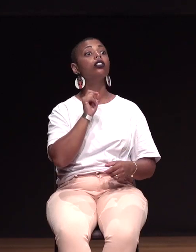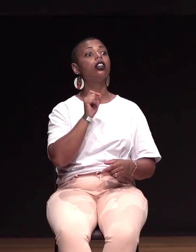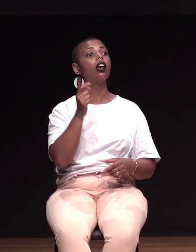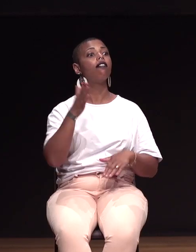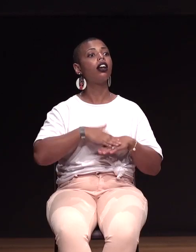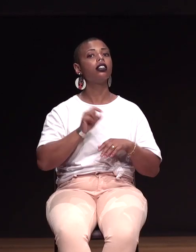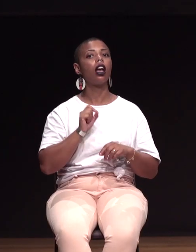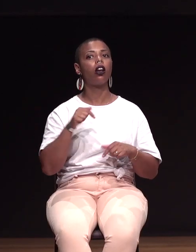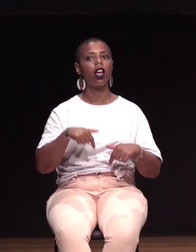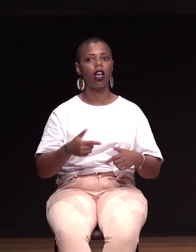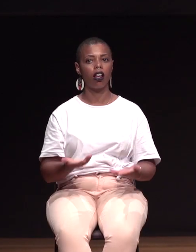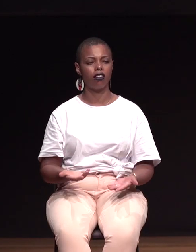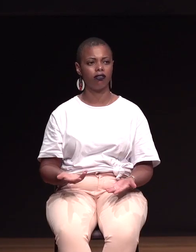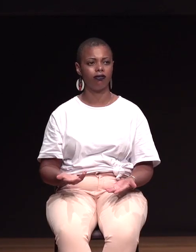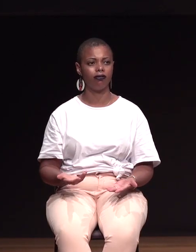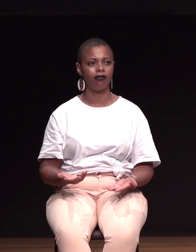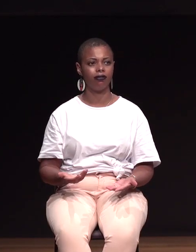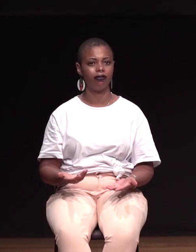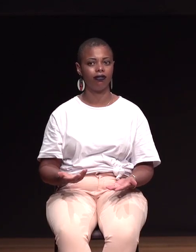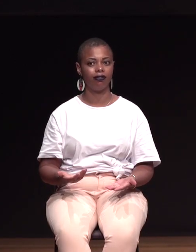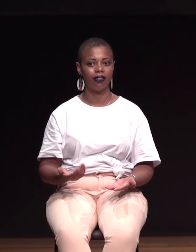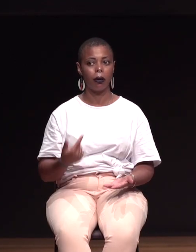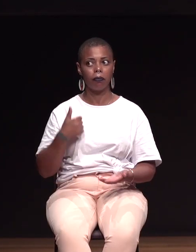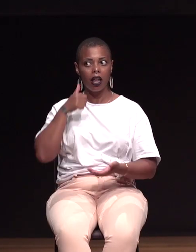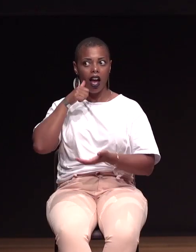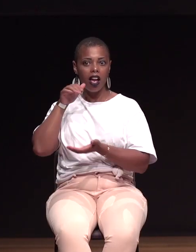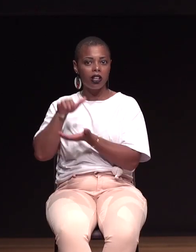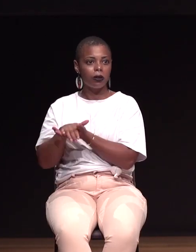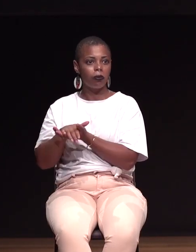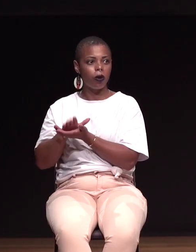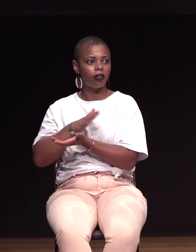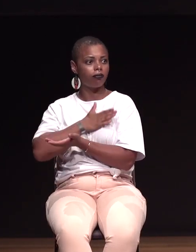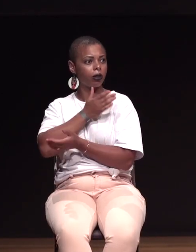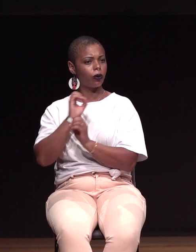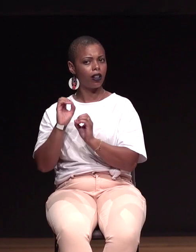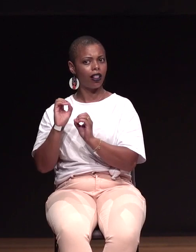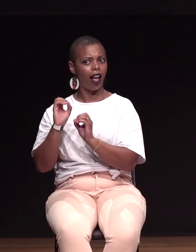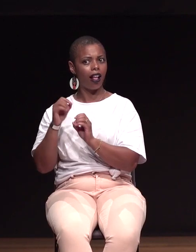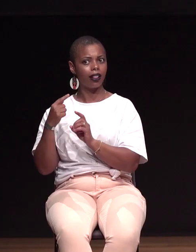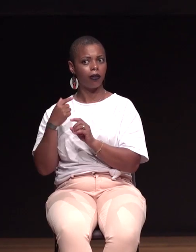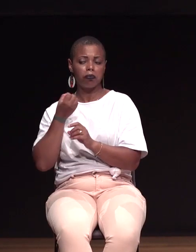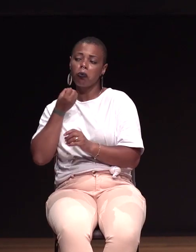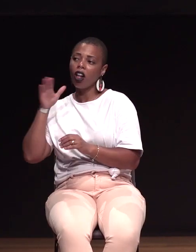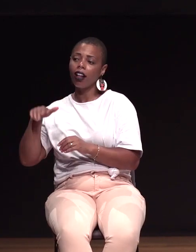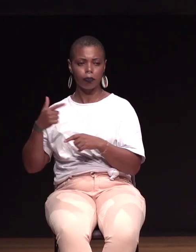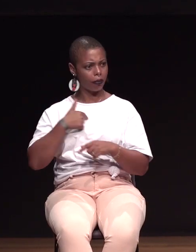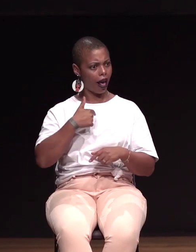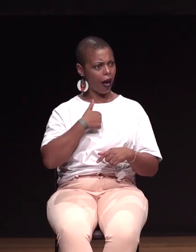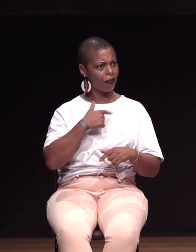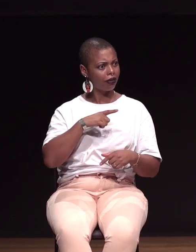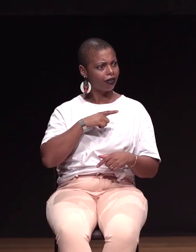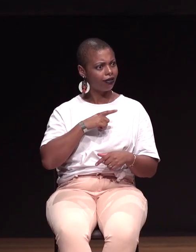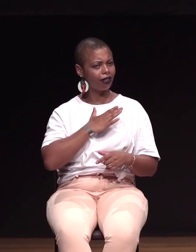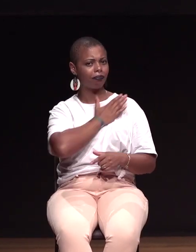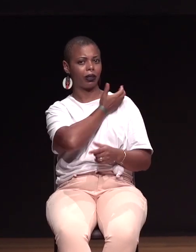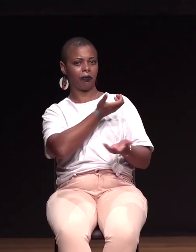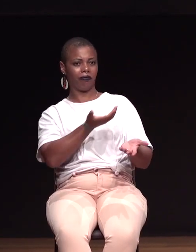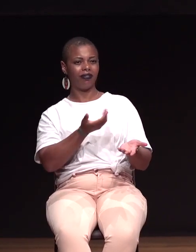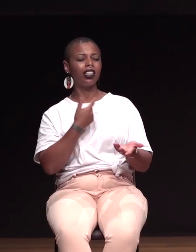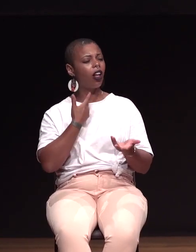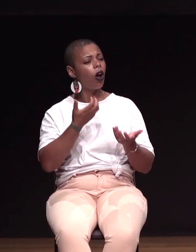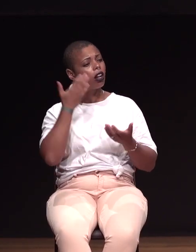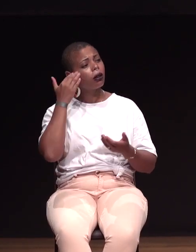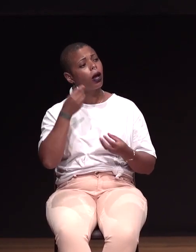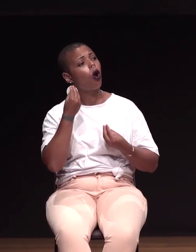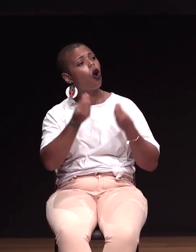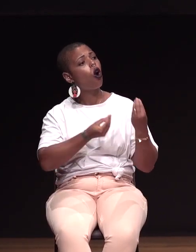você veio fazer aqui? Eu queria perguntar aqui, nesse tipo de situação, como você se lidaria com isso, como você lidaria com isso,